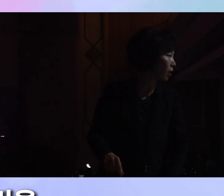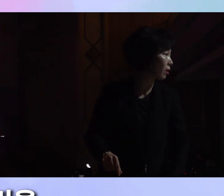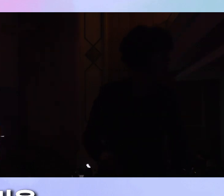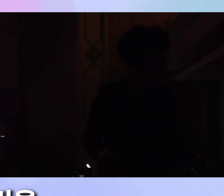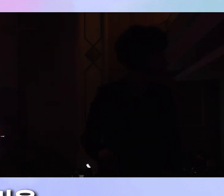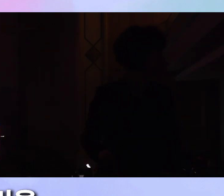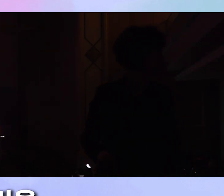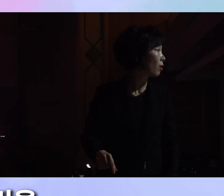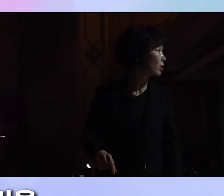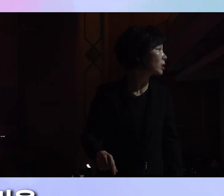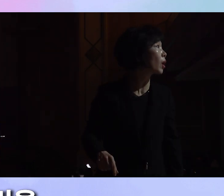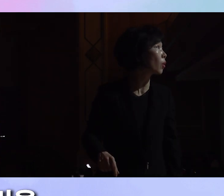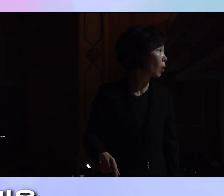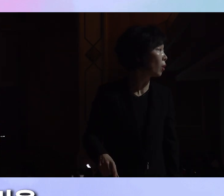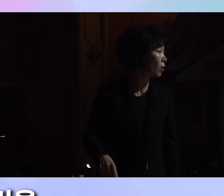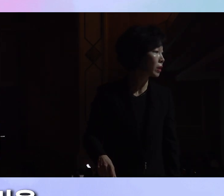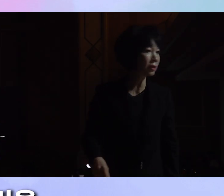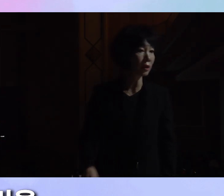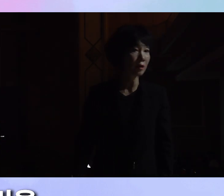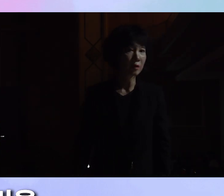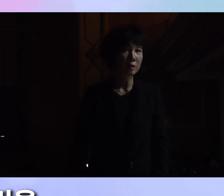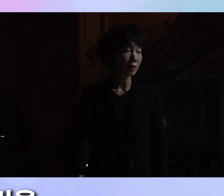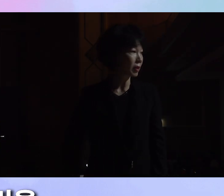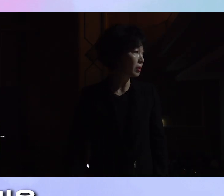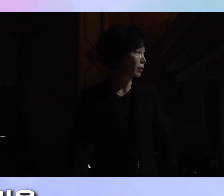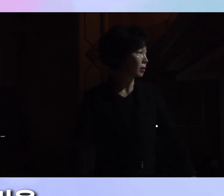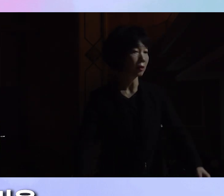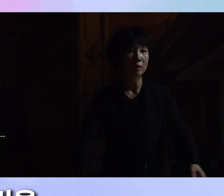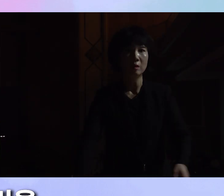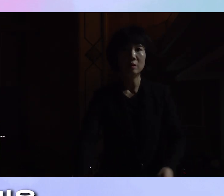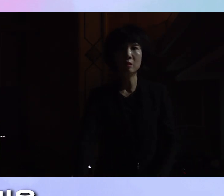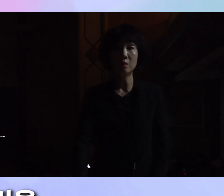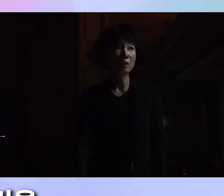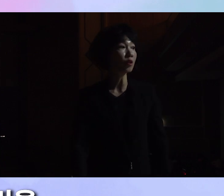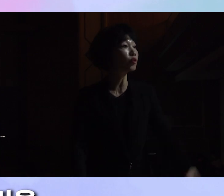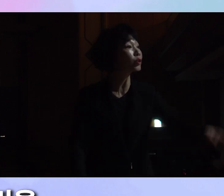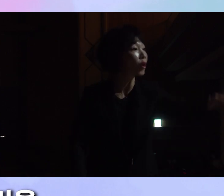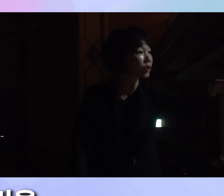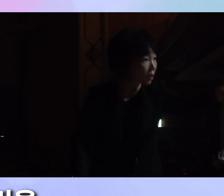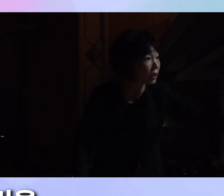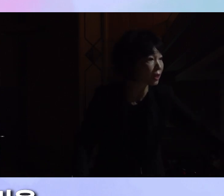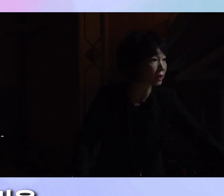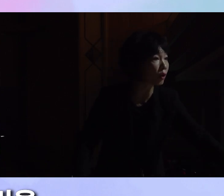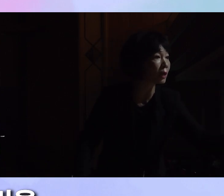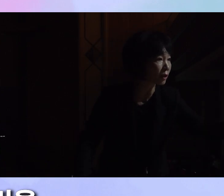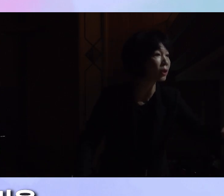뜻대로 되게 하지 마시고 아버지 뜻대로 이루어지게 하소서.